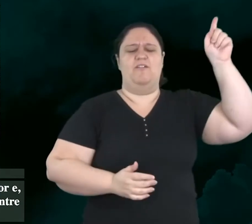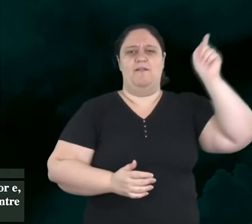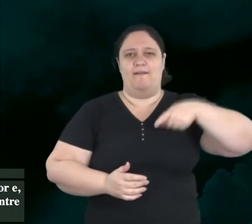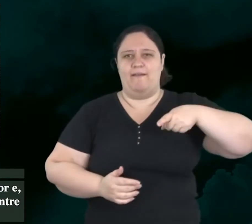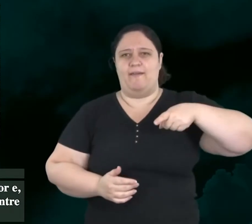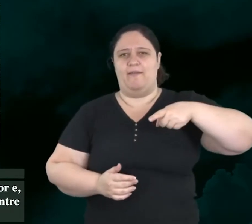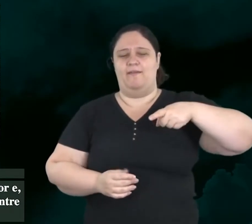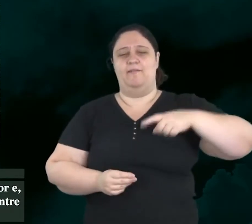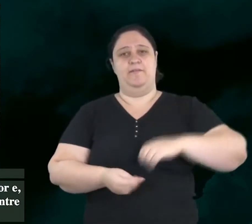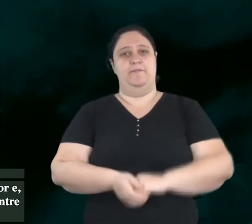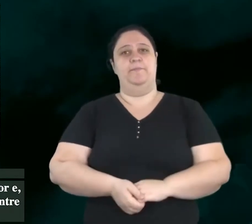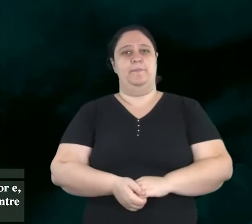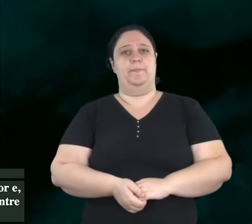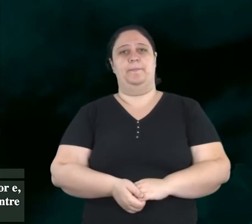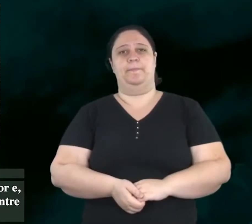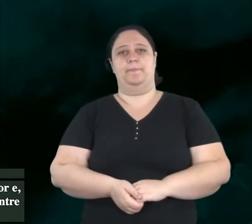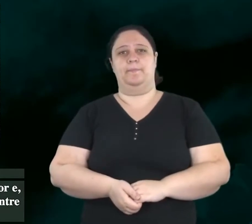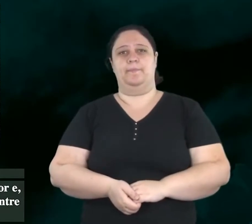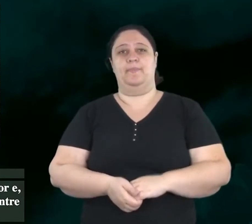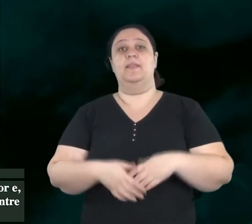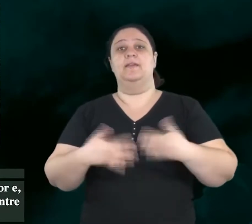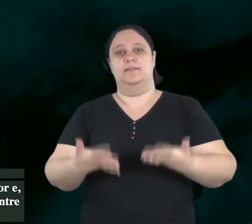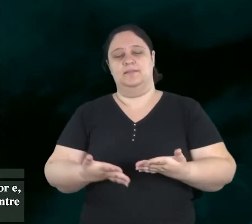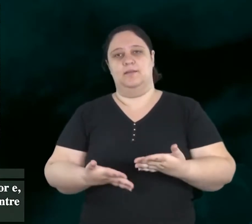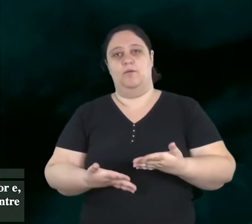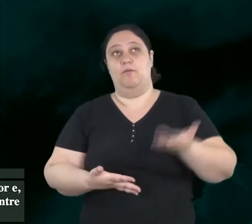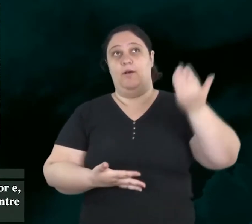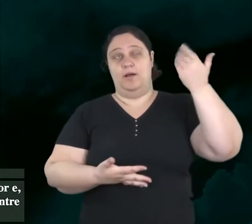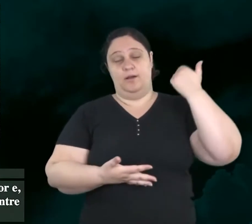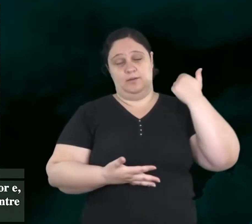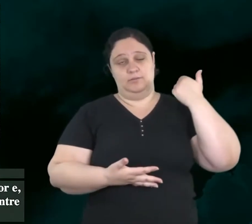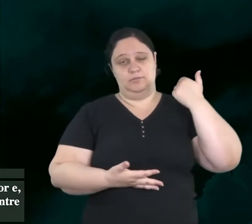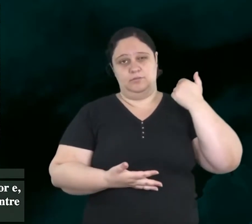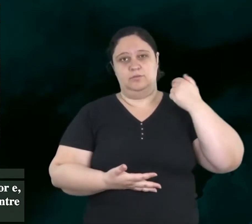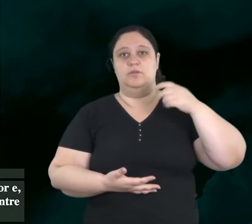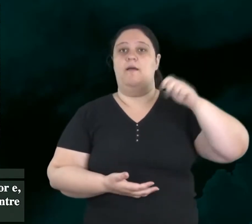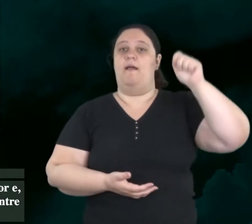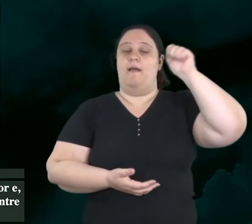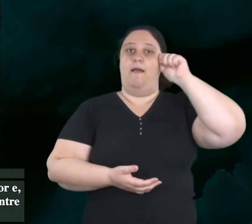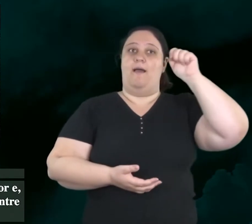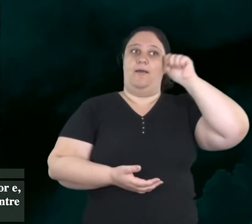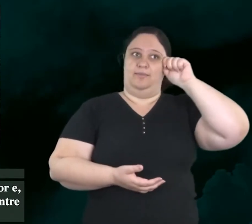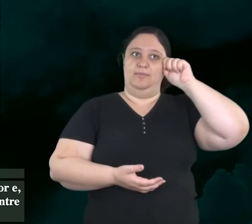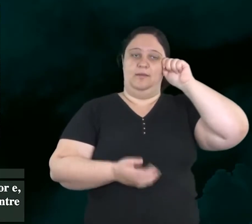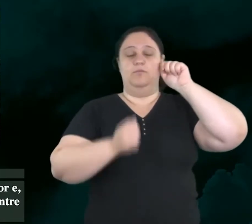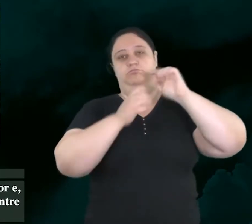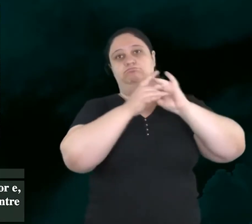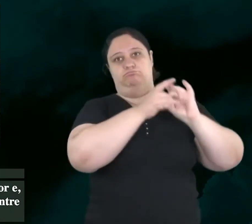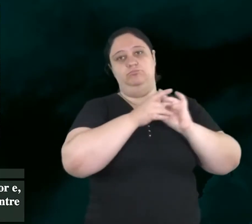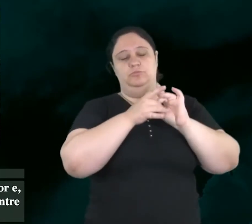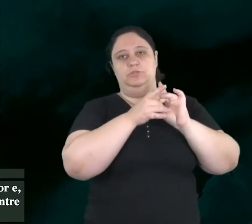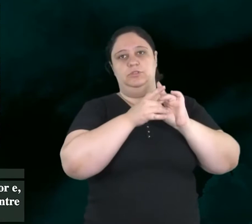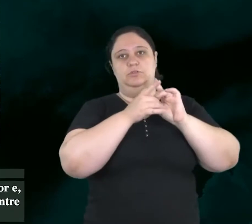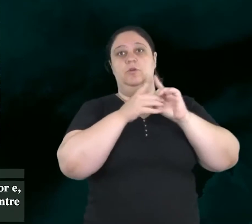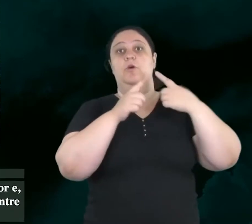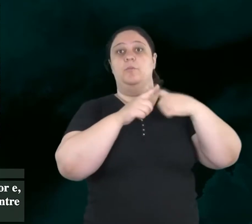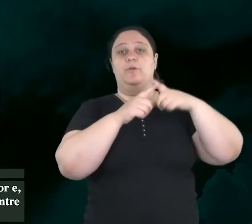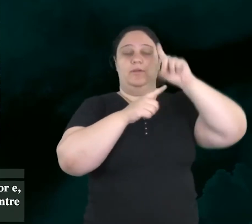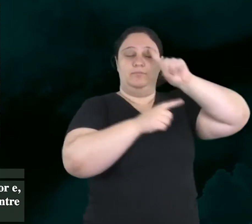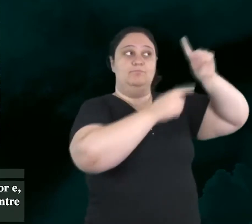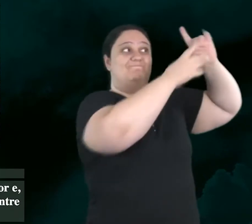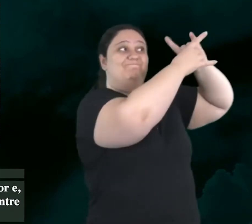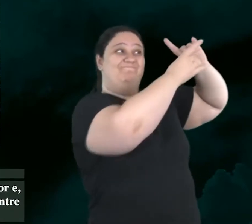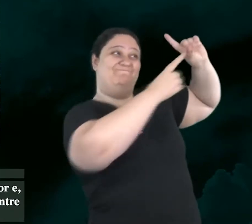você estava em Adão quando ele foi desconectado de Deus.